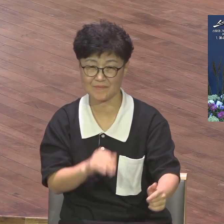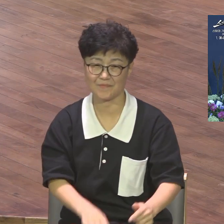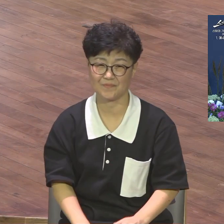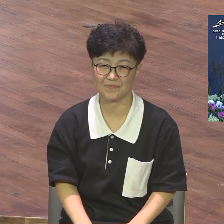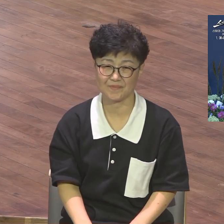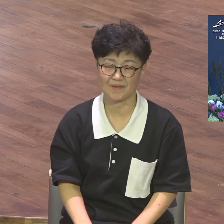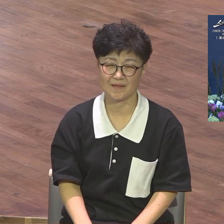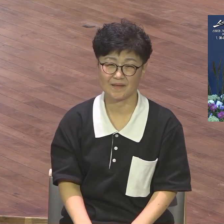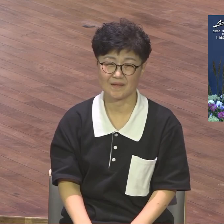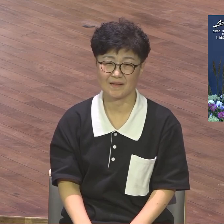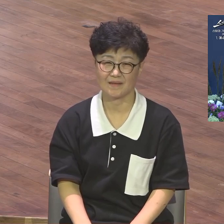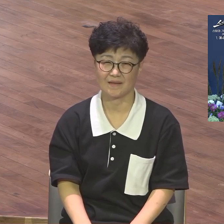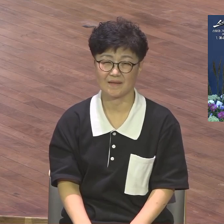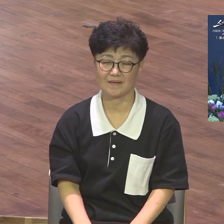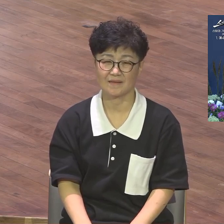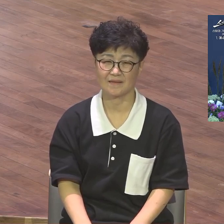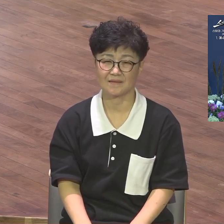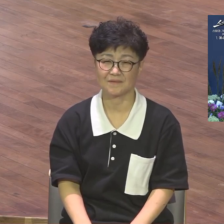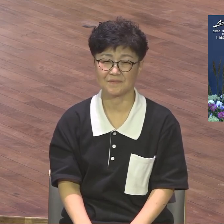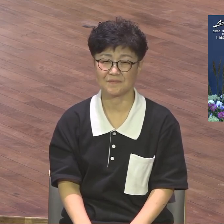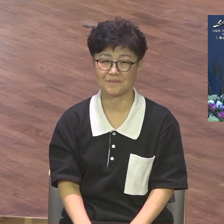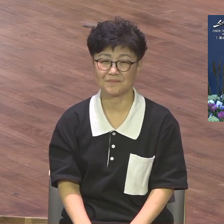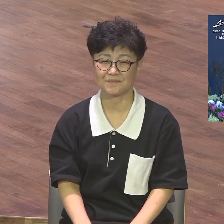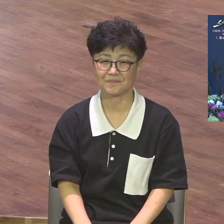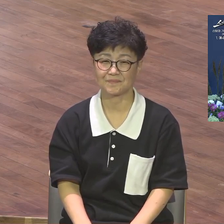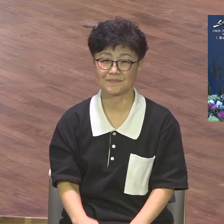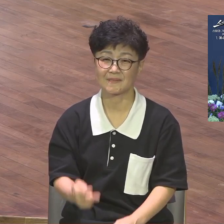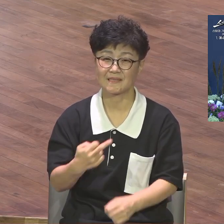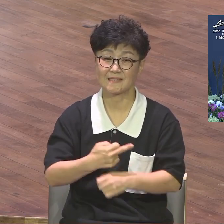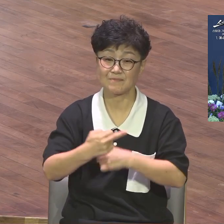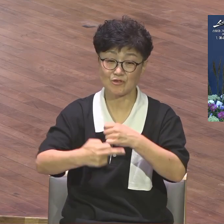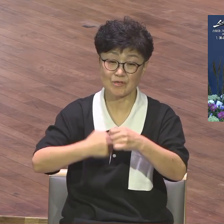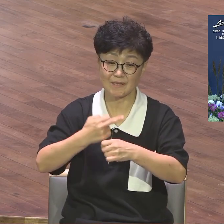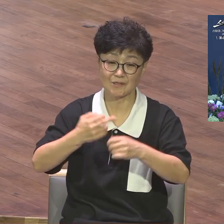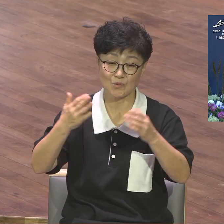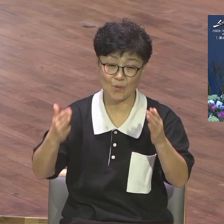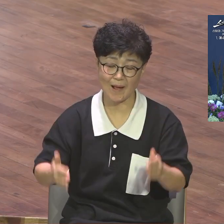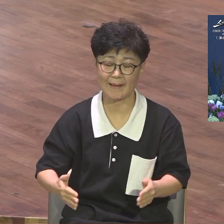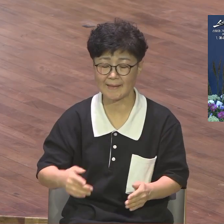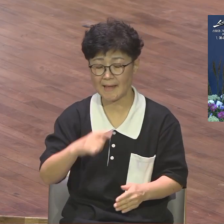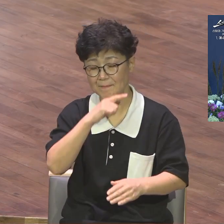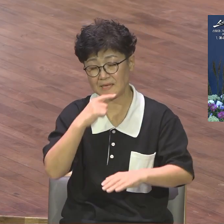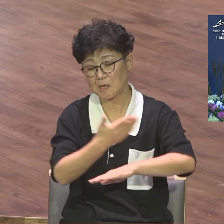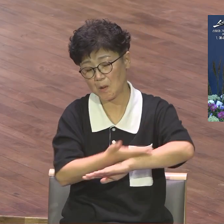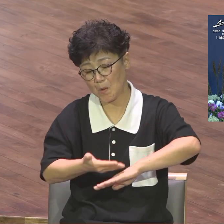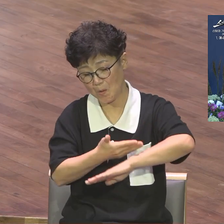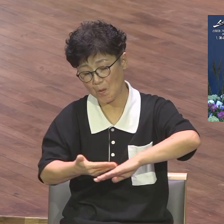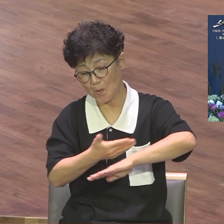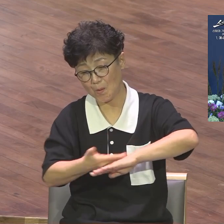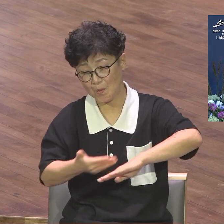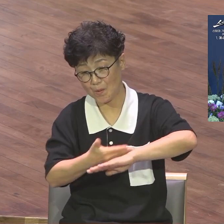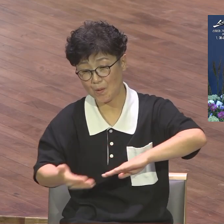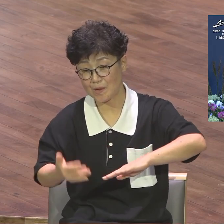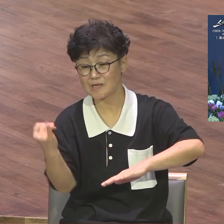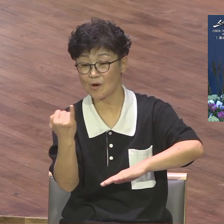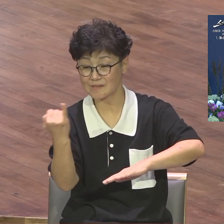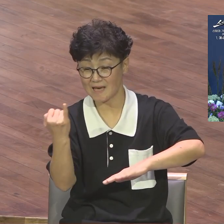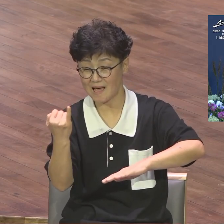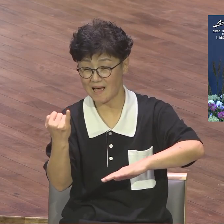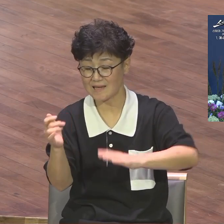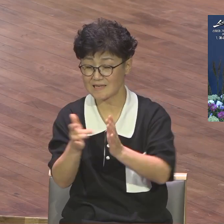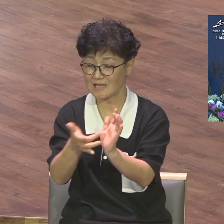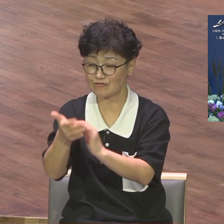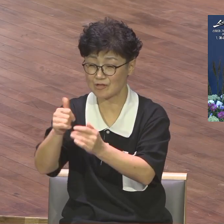말씀하고 있습니다. 이는 마치 열두의 혈루증을 앓는 여인이 예수님의 그 옷자락을 만지기 위해서 예수님 만나기 위해서 그